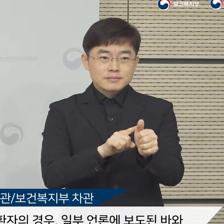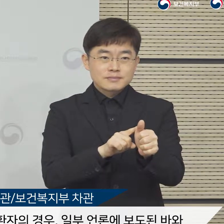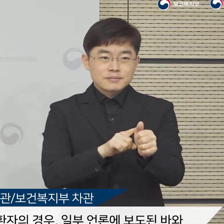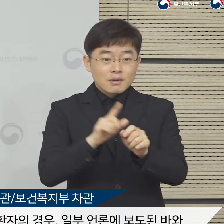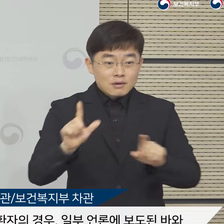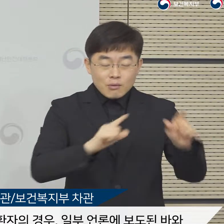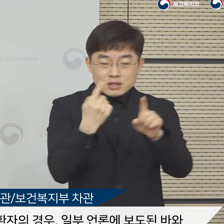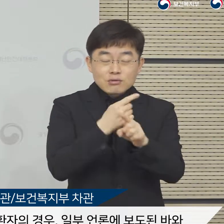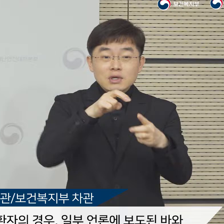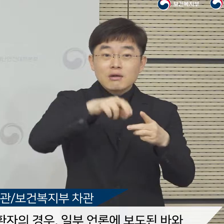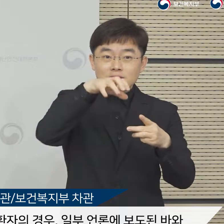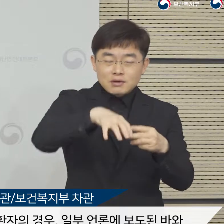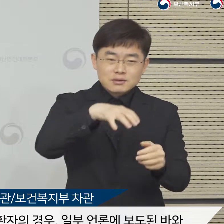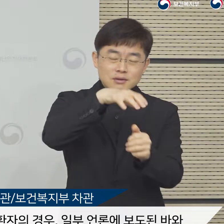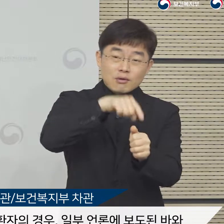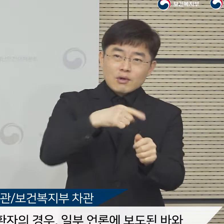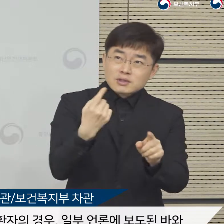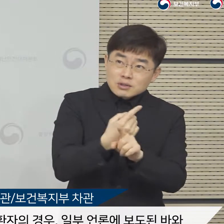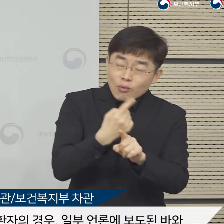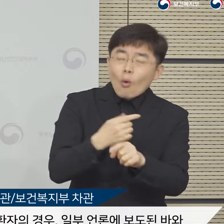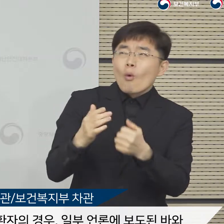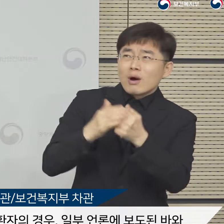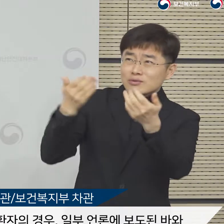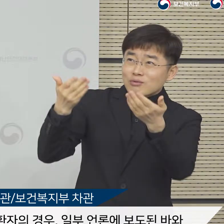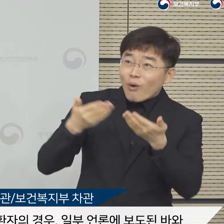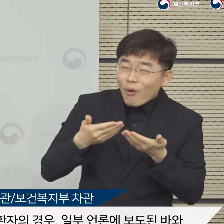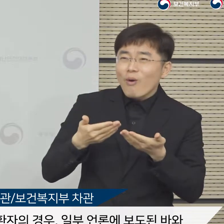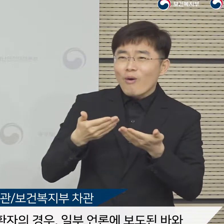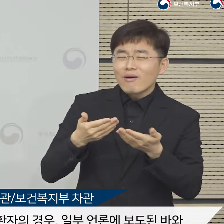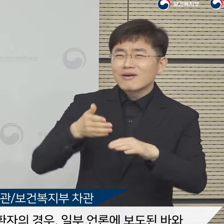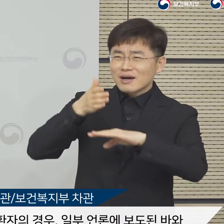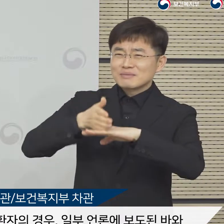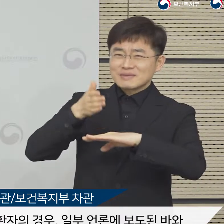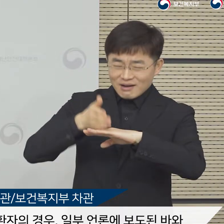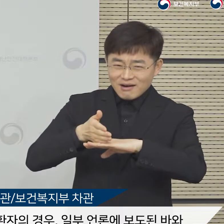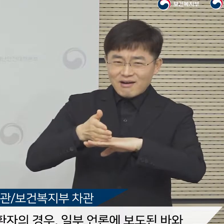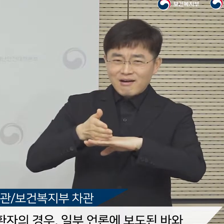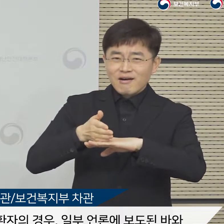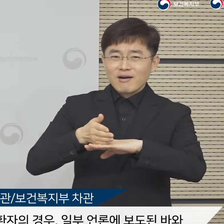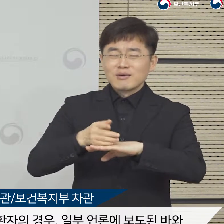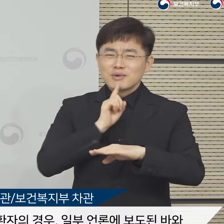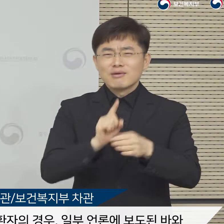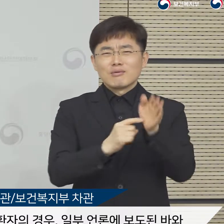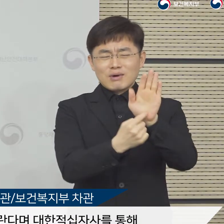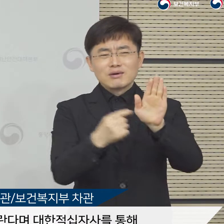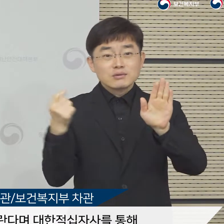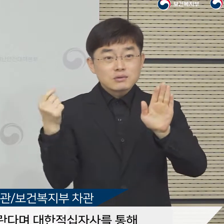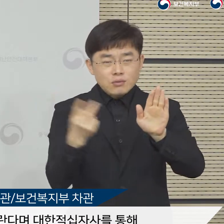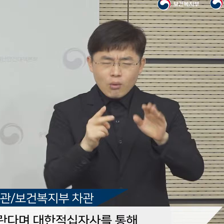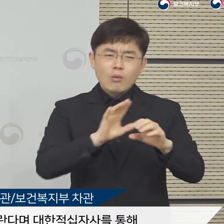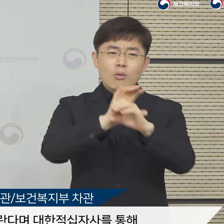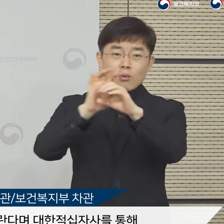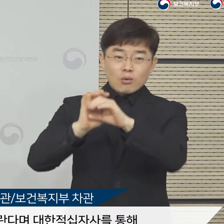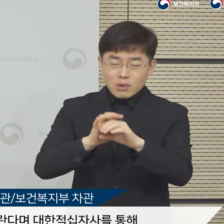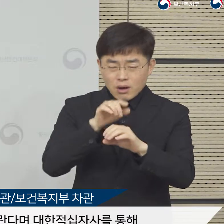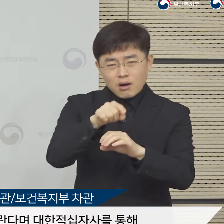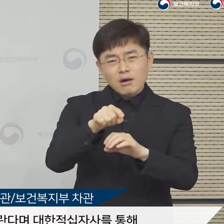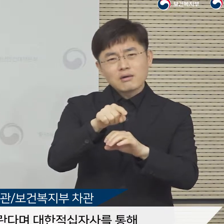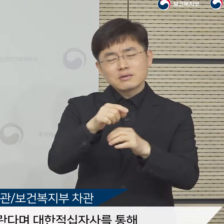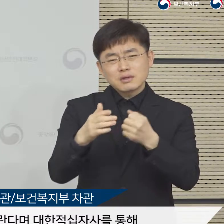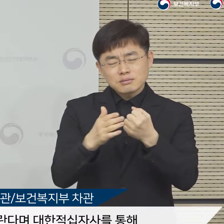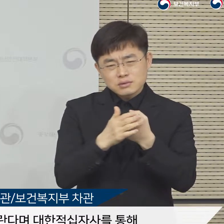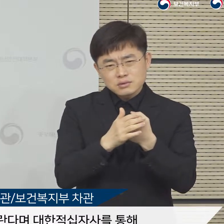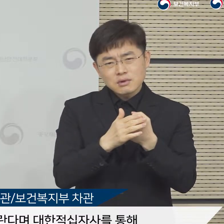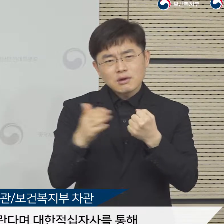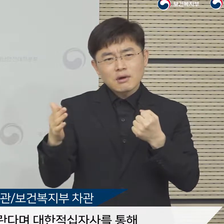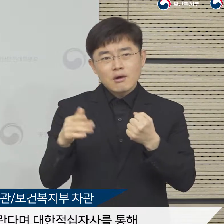생활치료센터에서 치료에 애써주신 의료진들께 감사의 뜻을 표시하는 한편 코로나19 환자들이